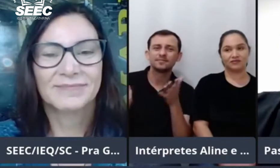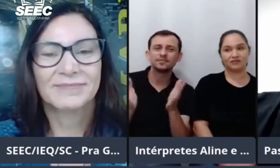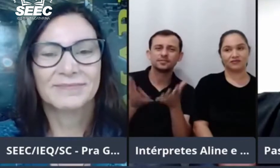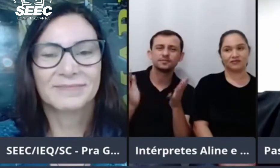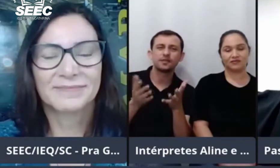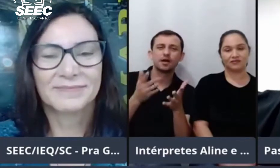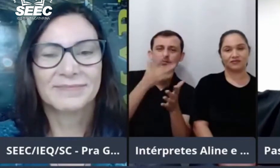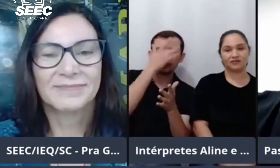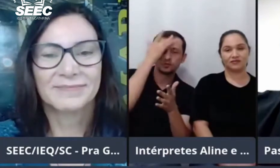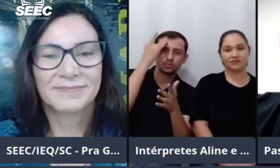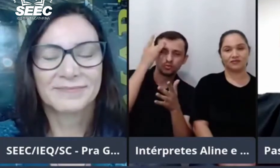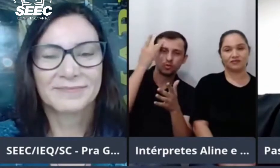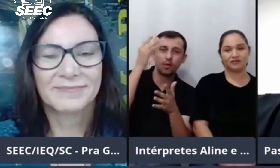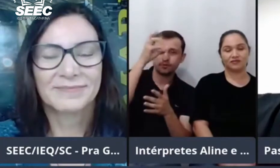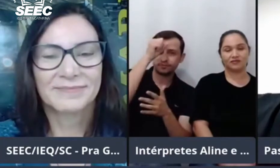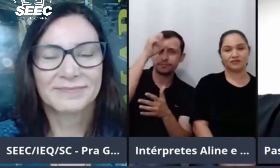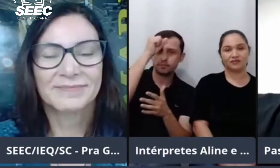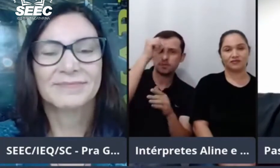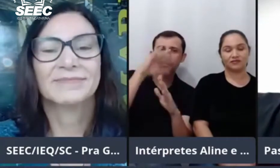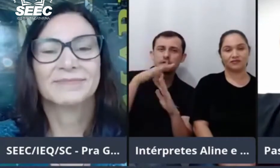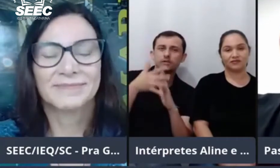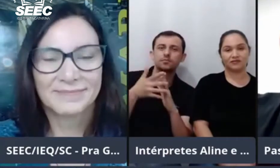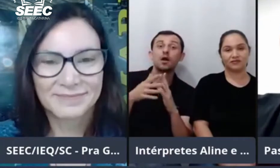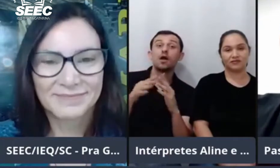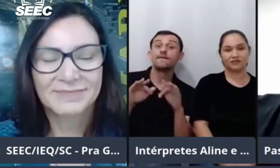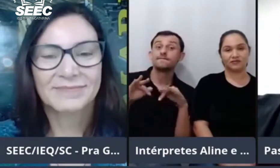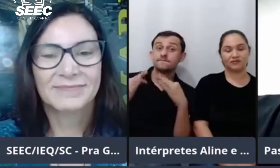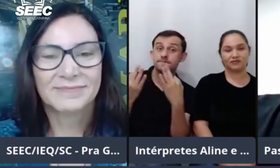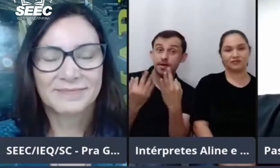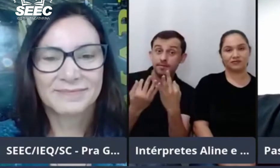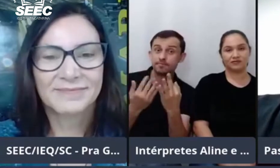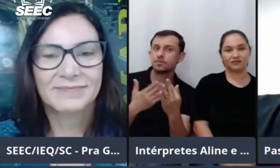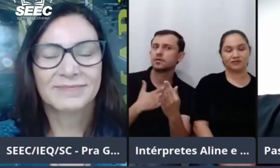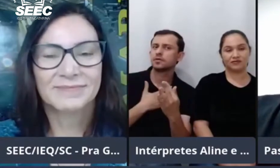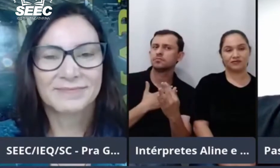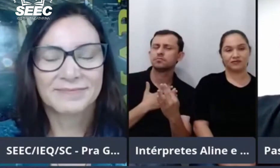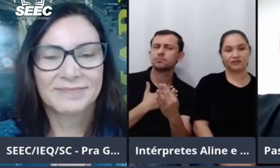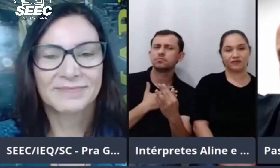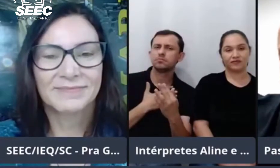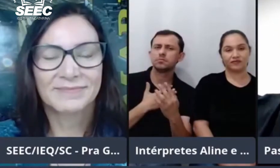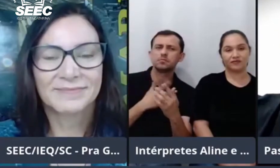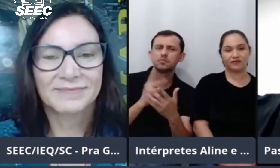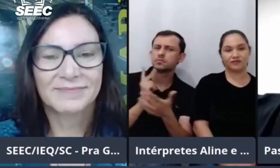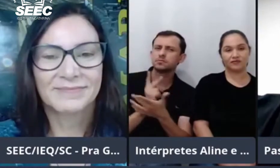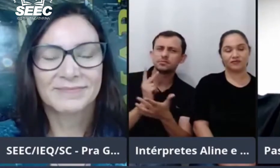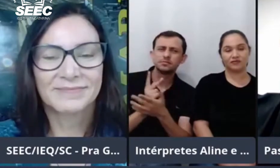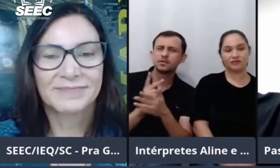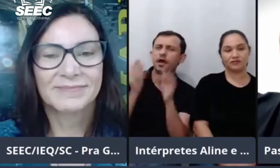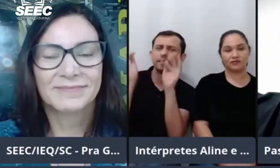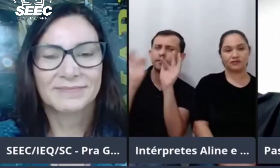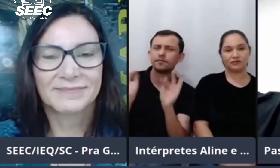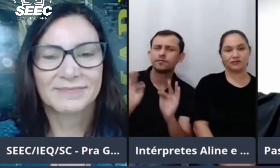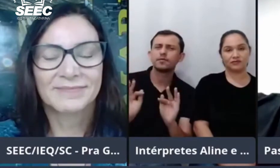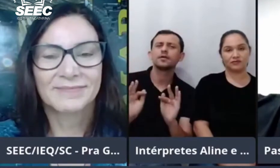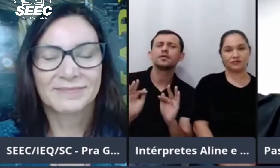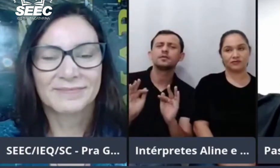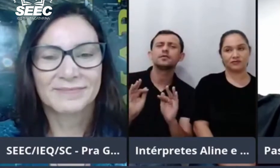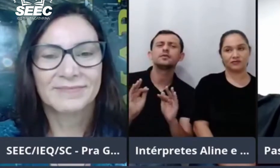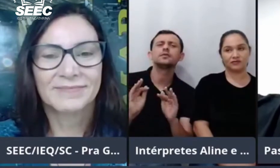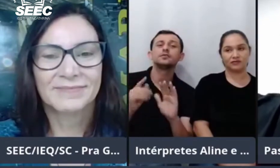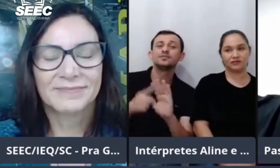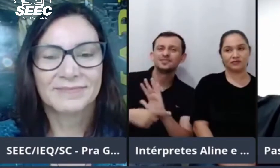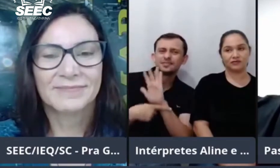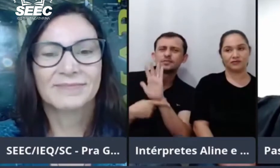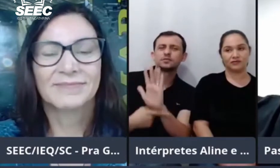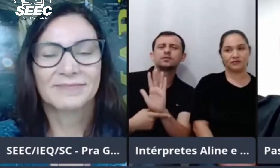né, em poder colocar em prática esse tipo de trabalho, né, e ter a oportunidade de ajudar, de